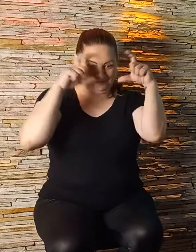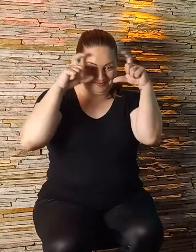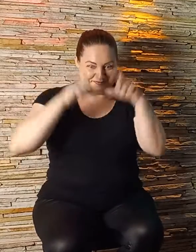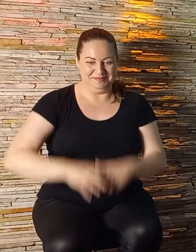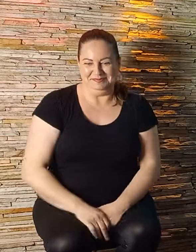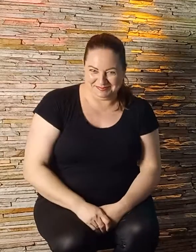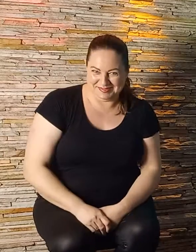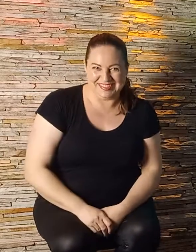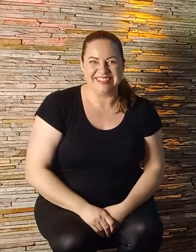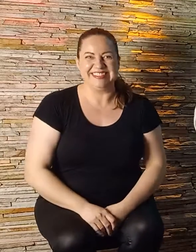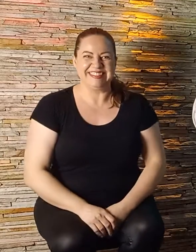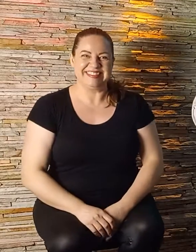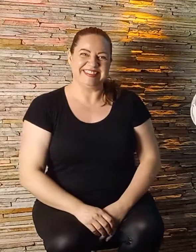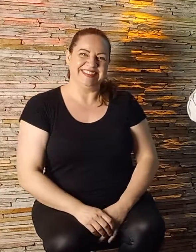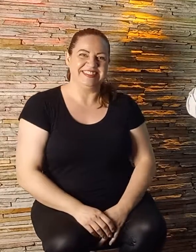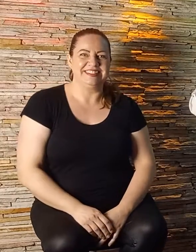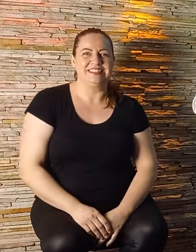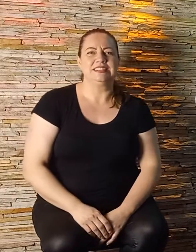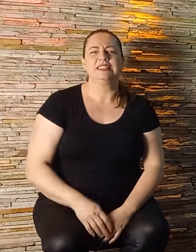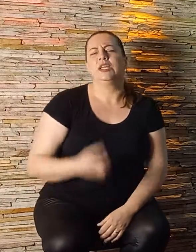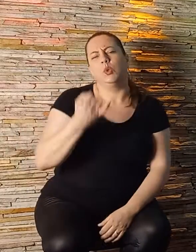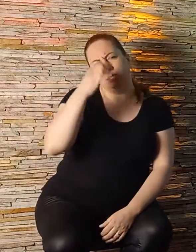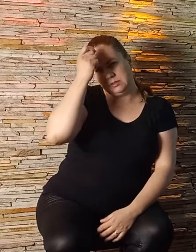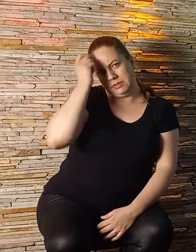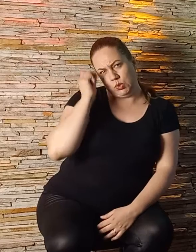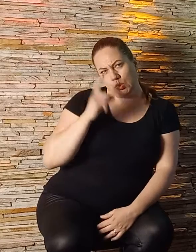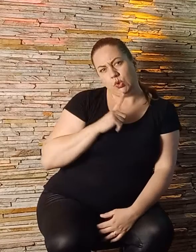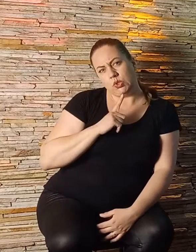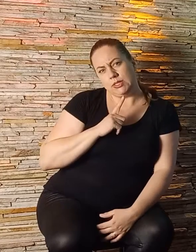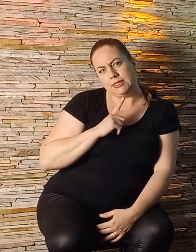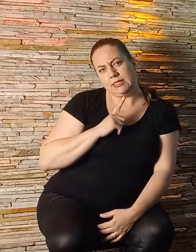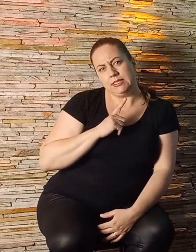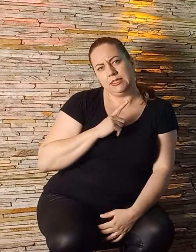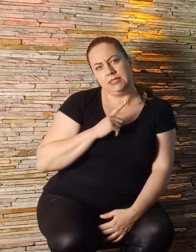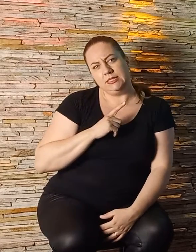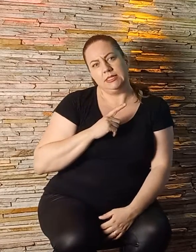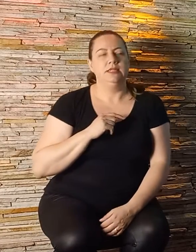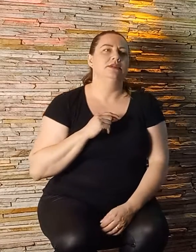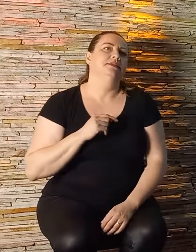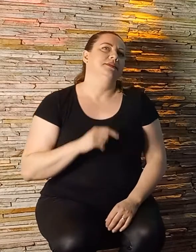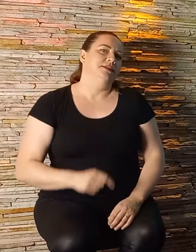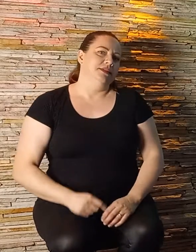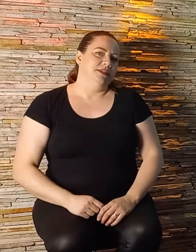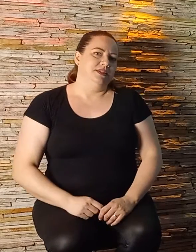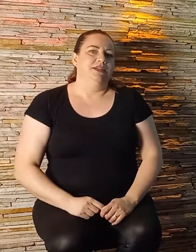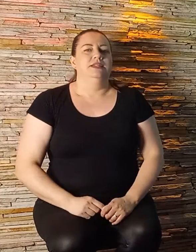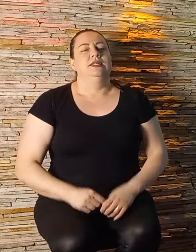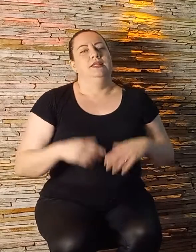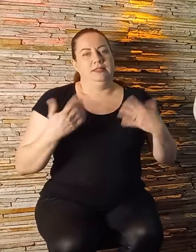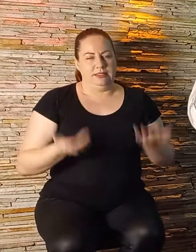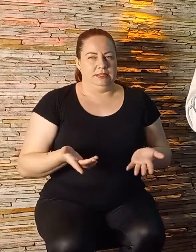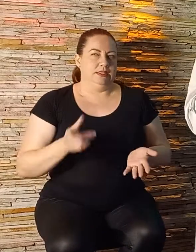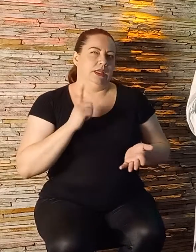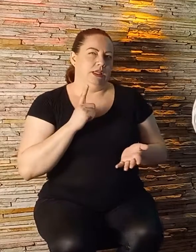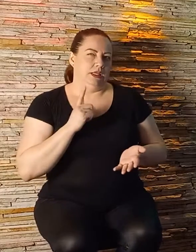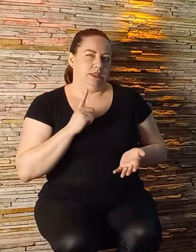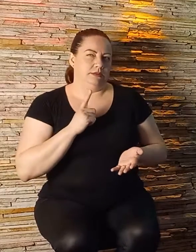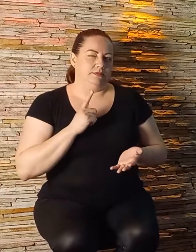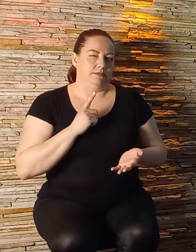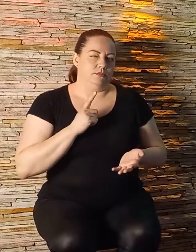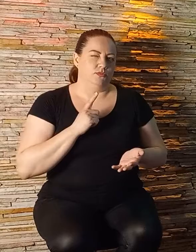passada quantos minutos temos Ah tá então nós temos